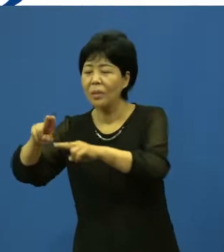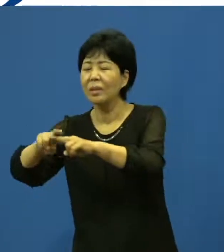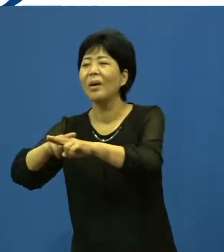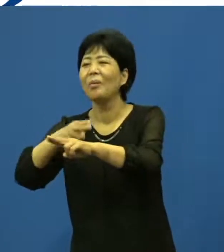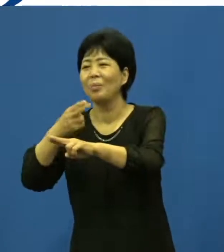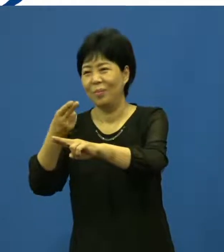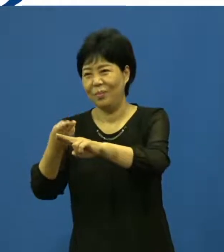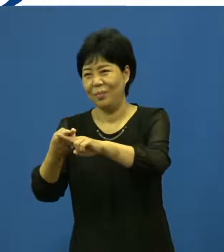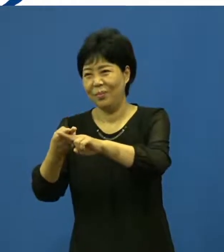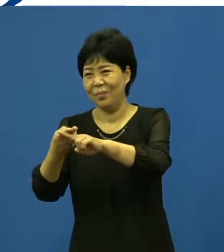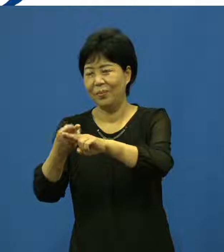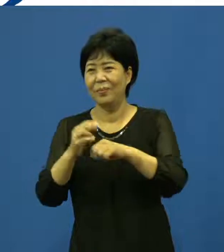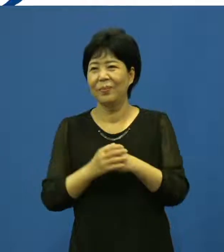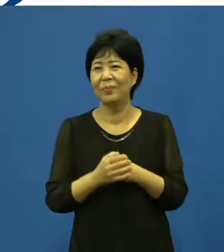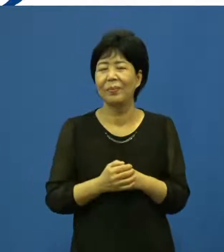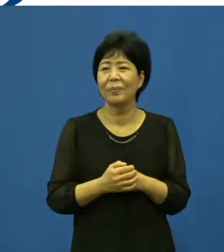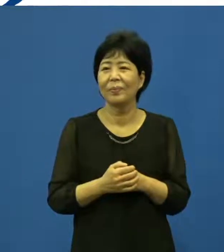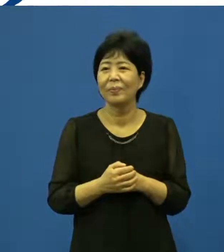선물이다.